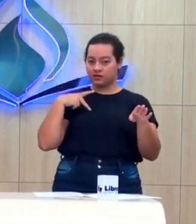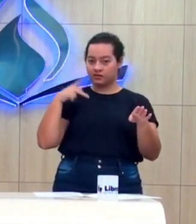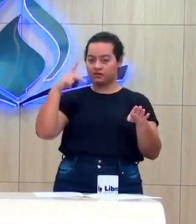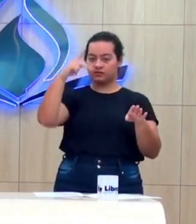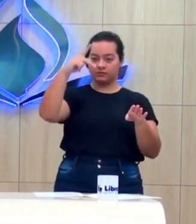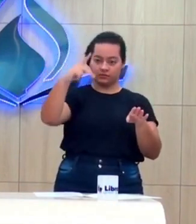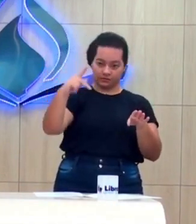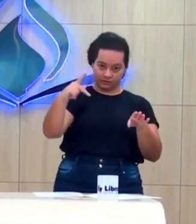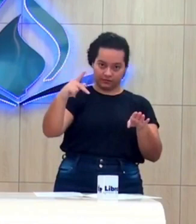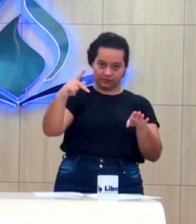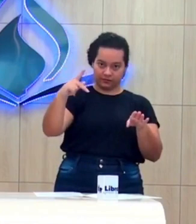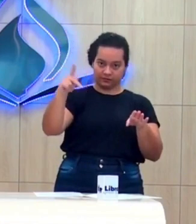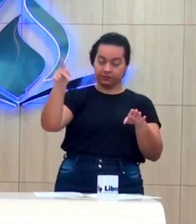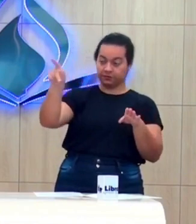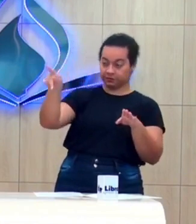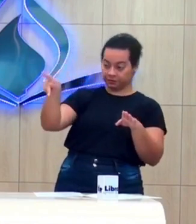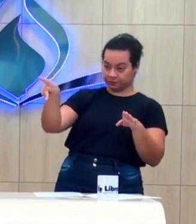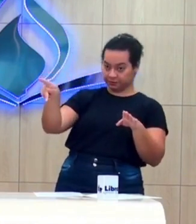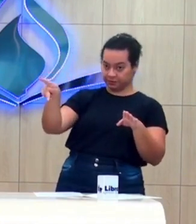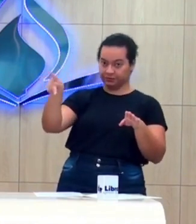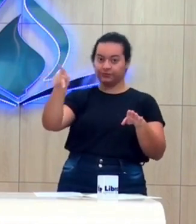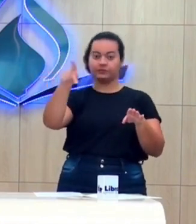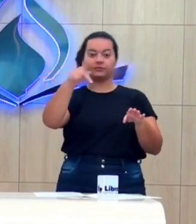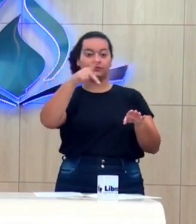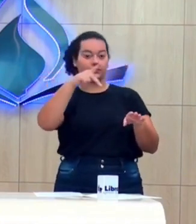de mão em P. Ah lá.